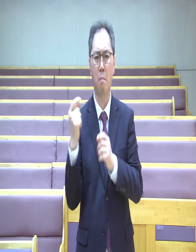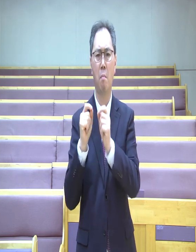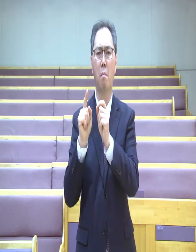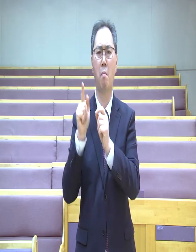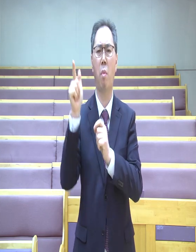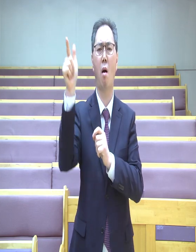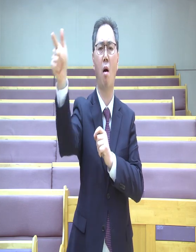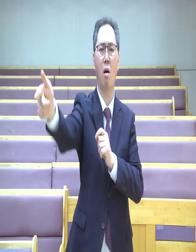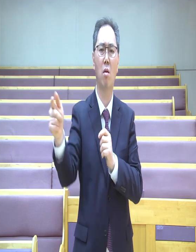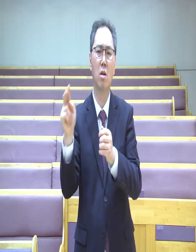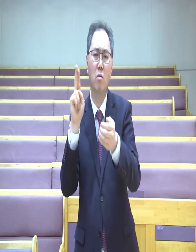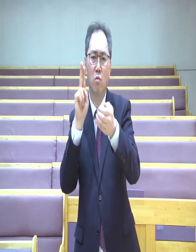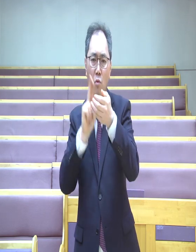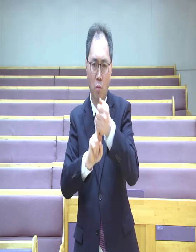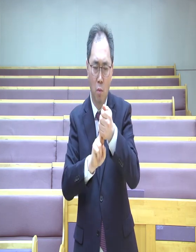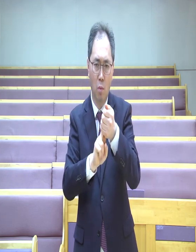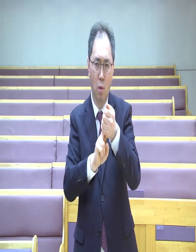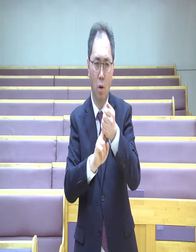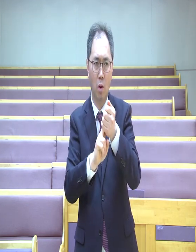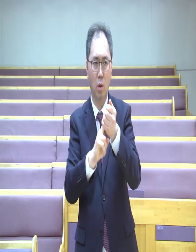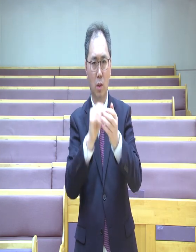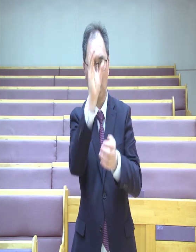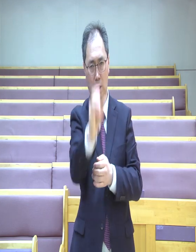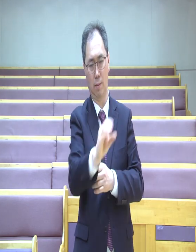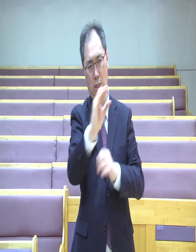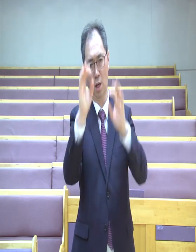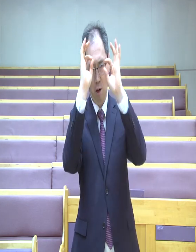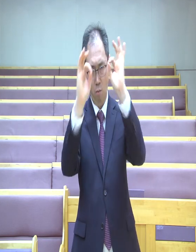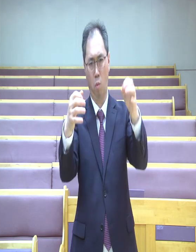몰래 지켜보는 비겁한 제자들.